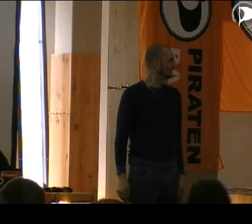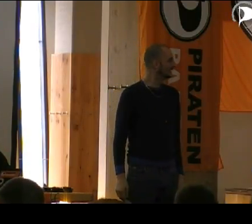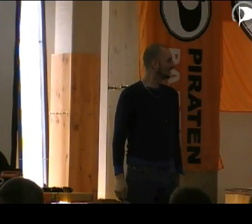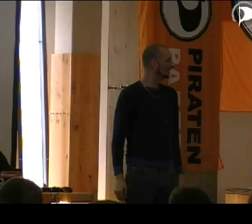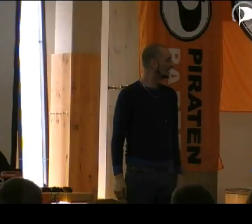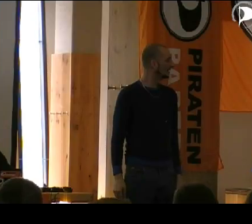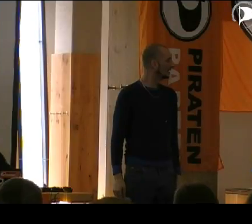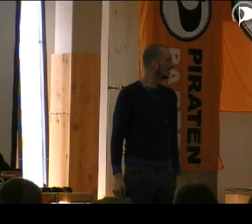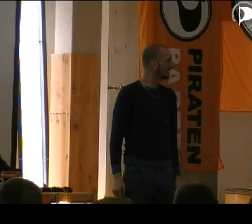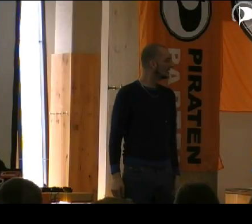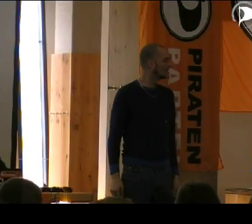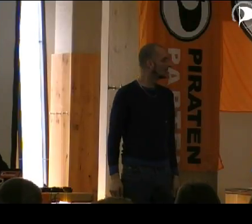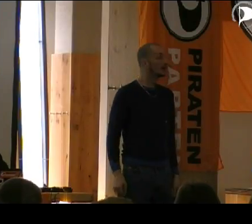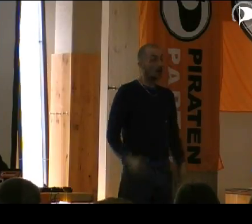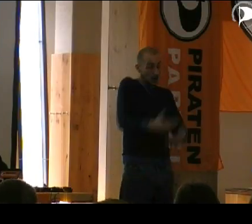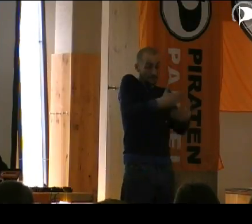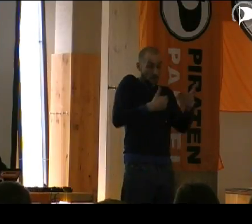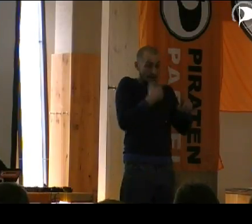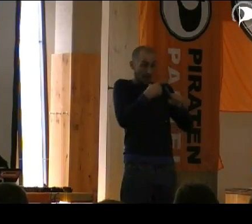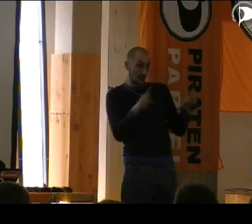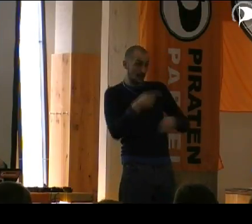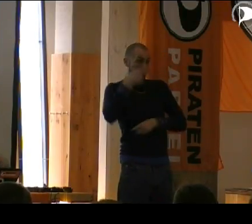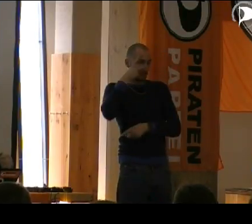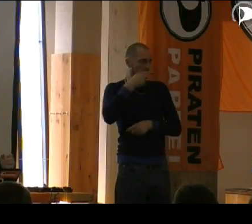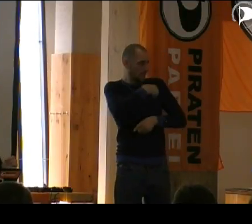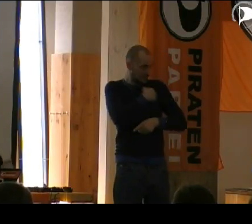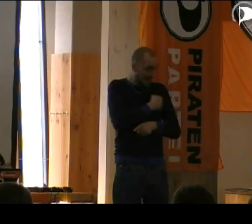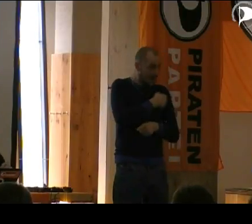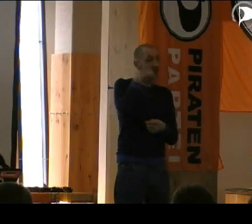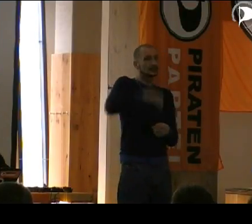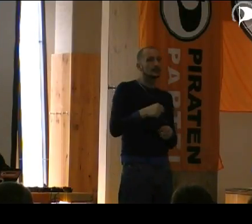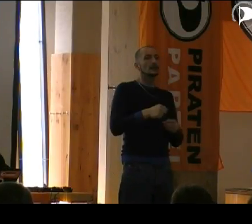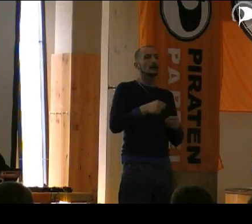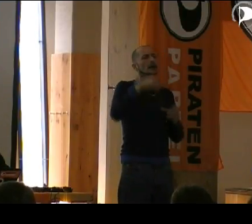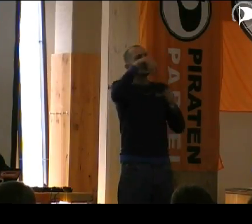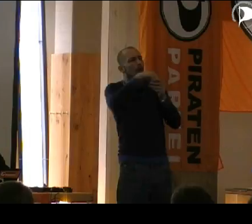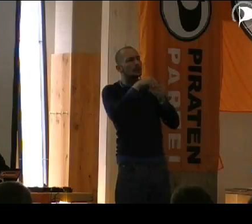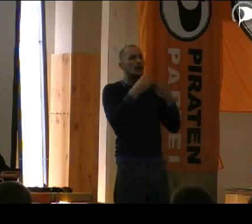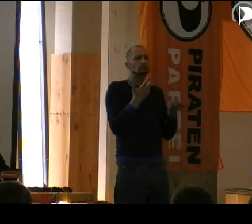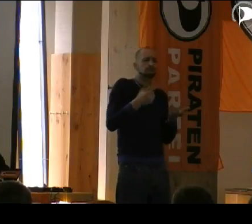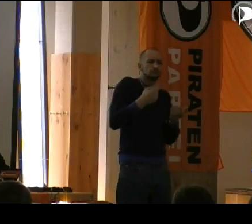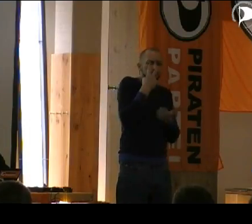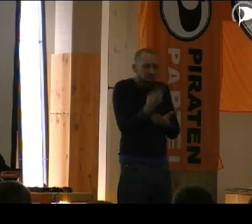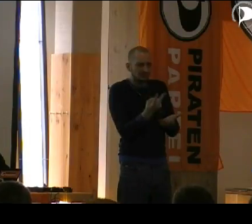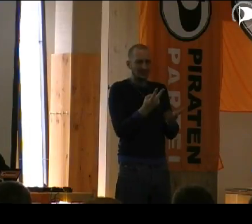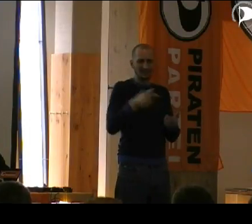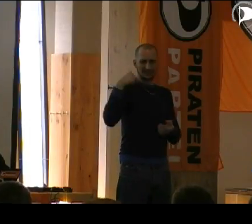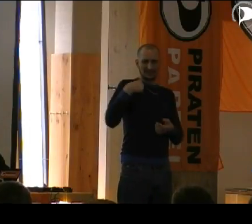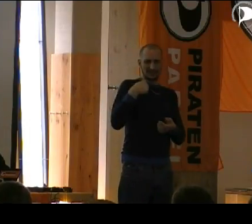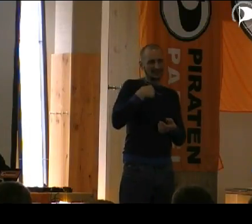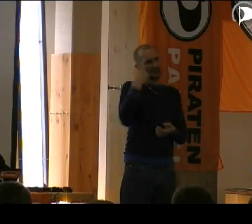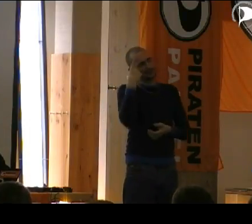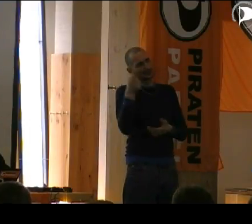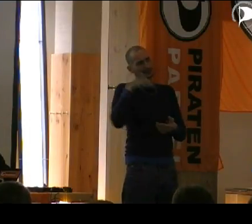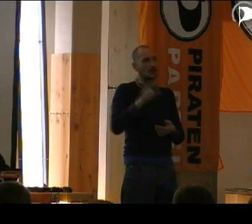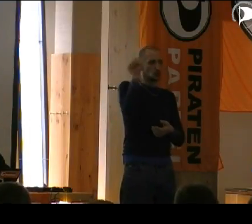ich habe mich mit den anderen parteien ziemlich lange lukas bin jetzt 27 dachte erst die gut sind auch gern ins bett aber